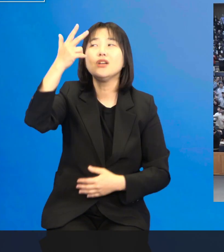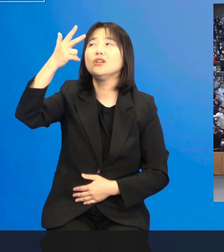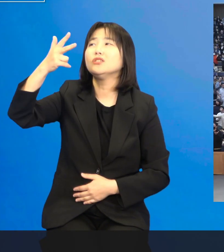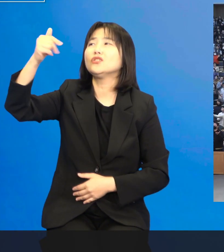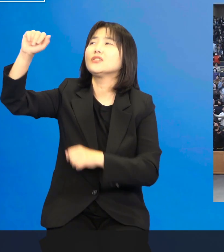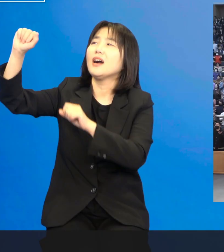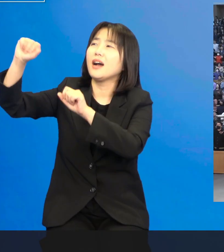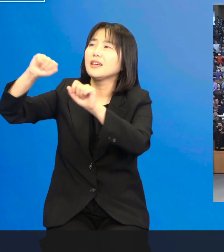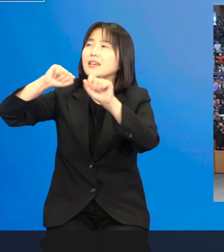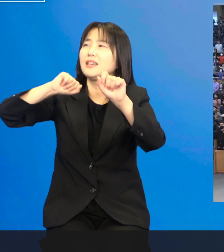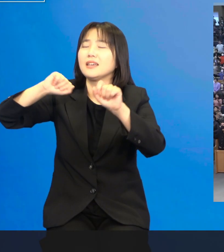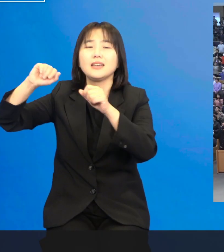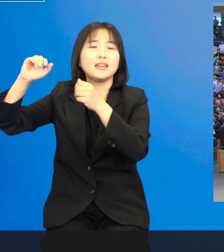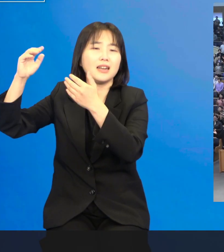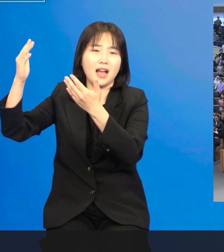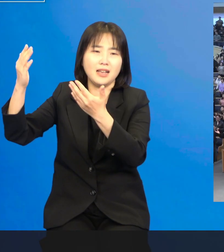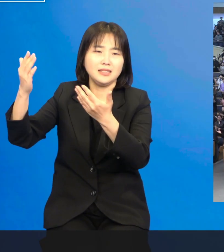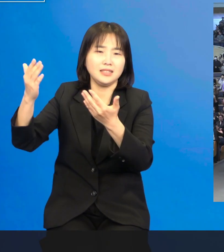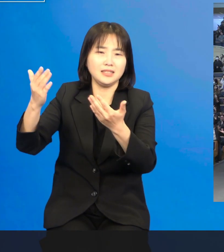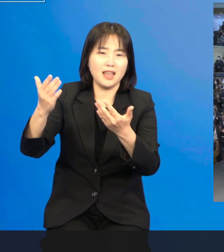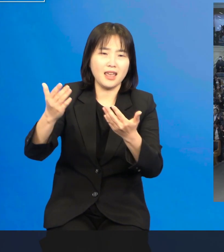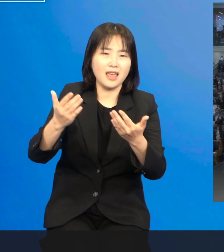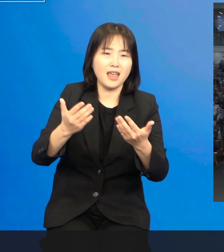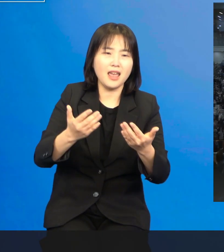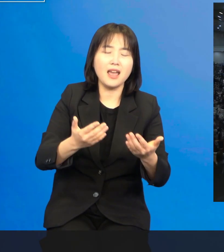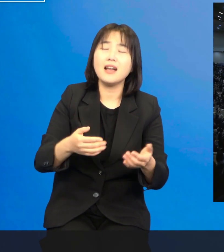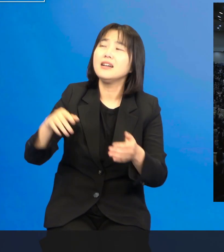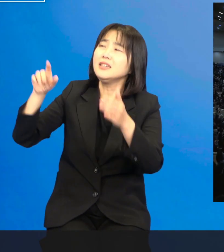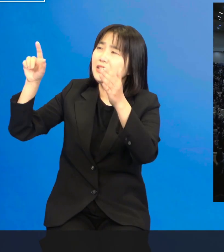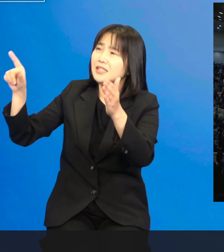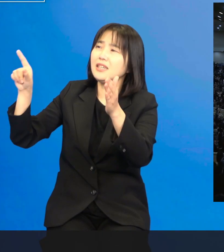일하시네. 주가 일하시네.